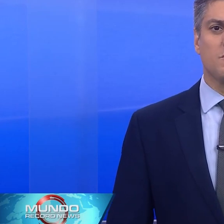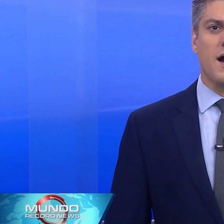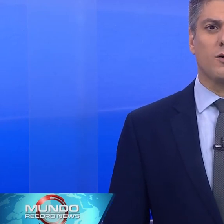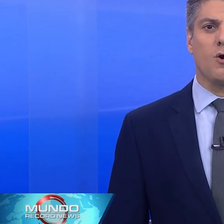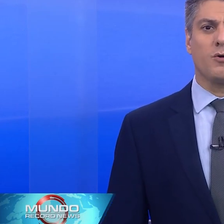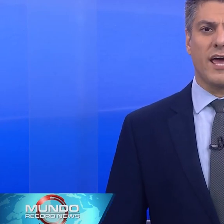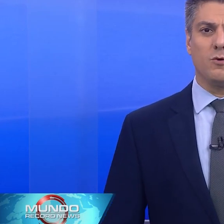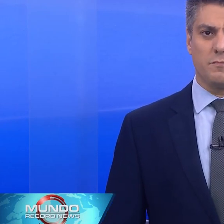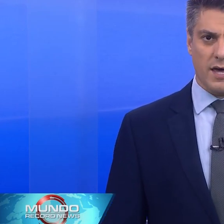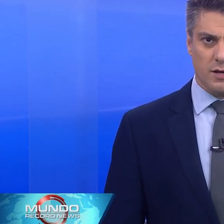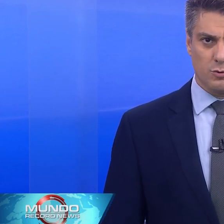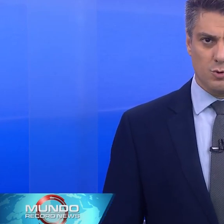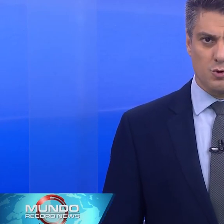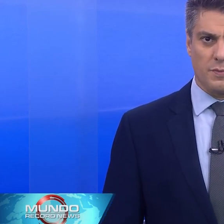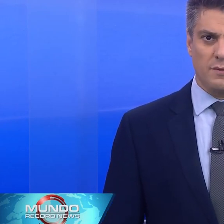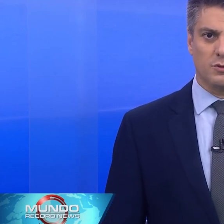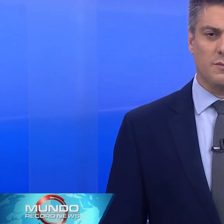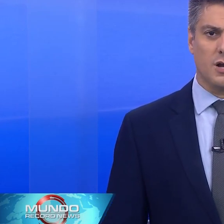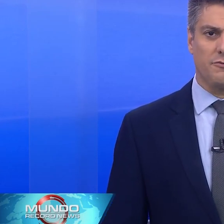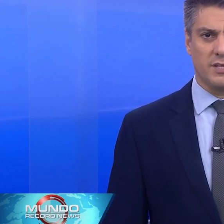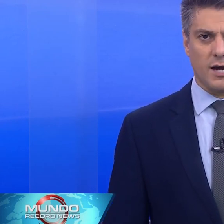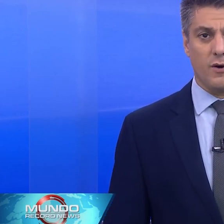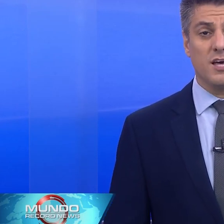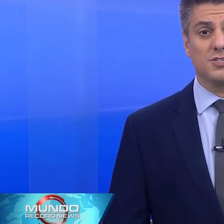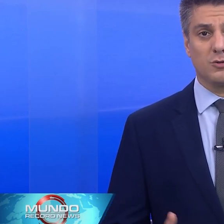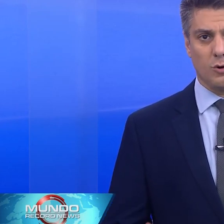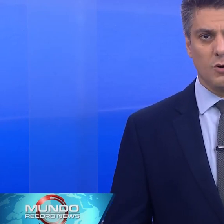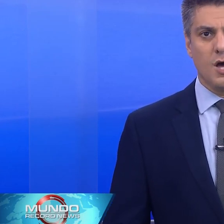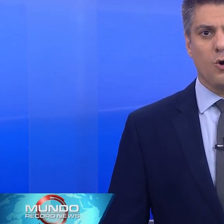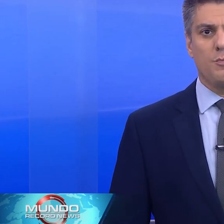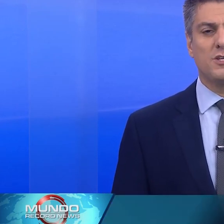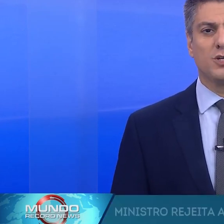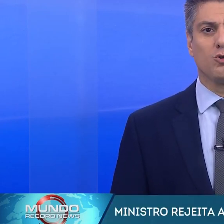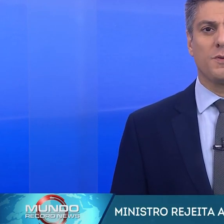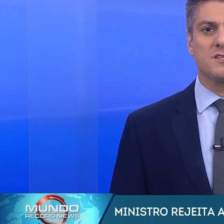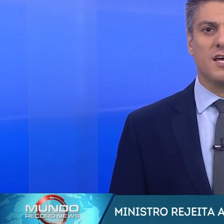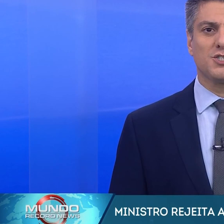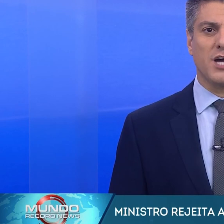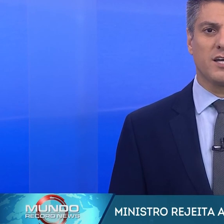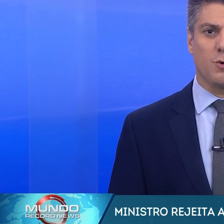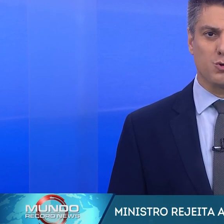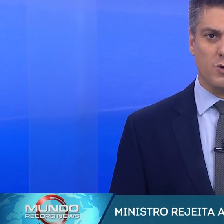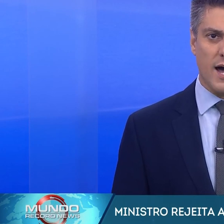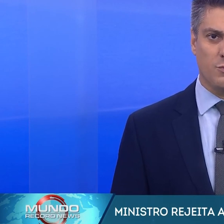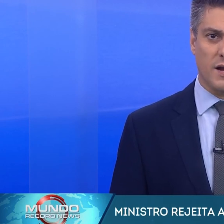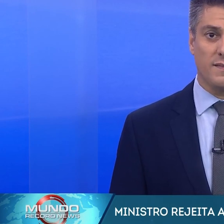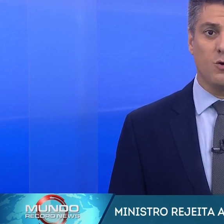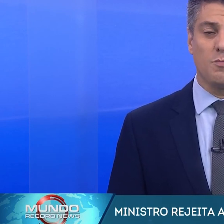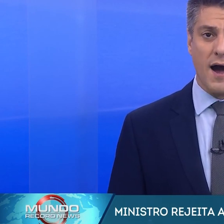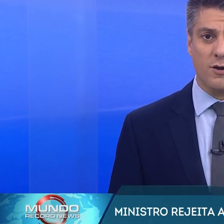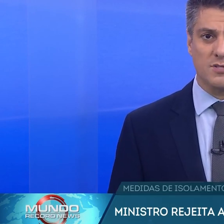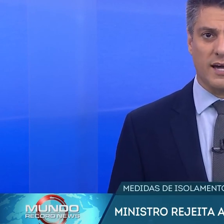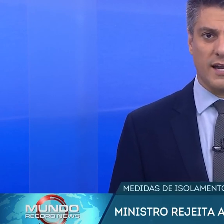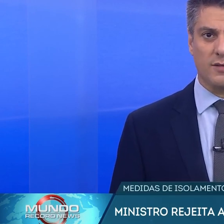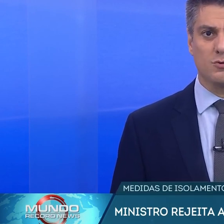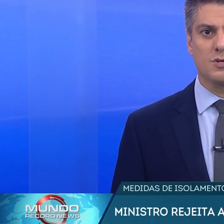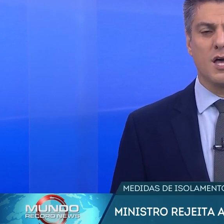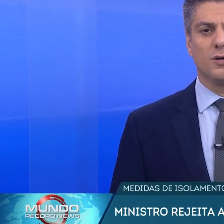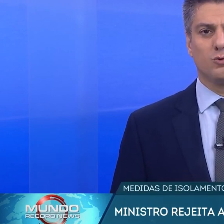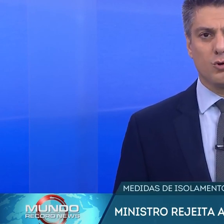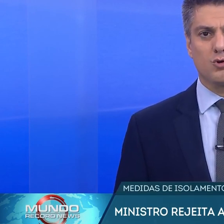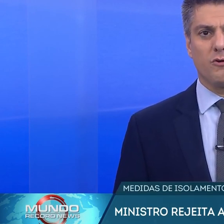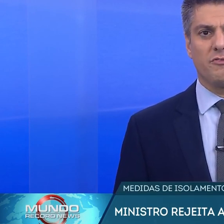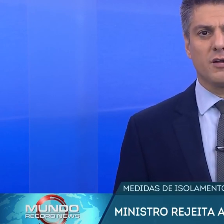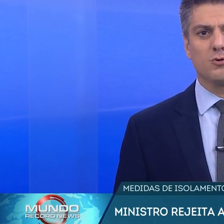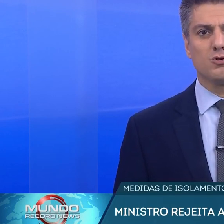O ministro Marco Aurélio Mello, do Supremo Tribunal Federal, rejeitou o pedido do presidente Jair Bolsonaro para derrubar os